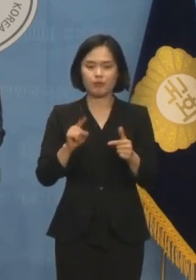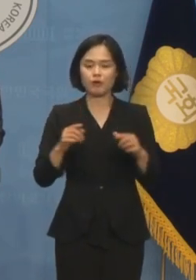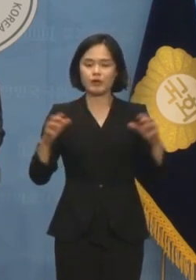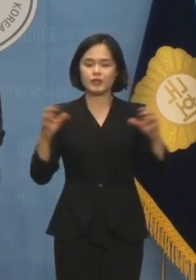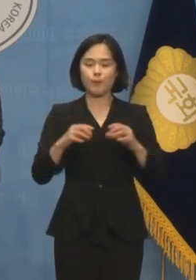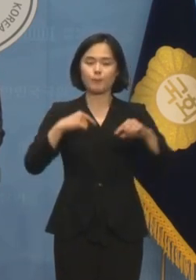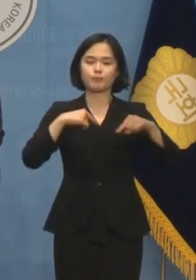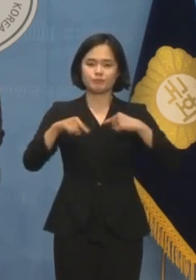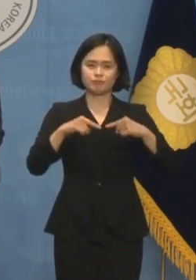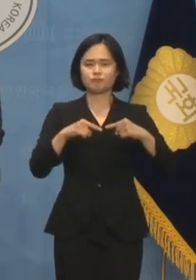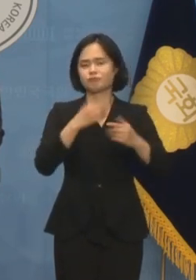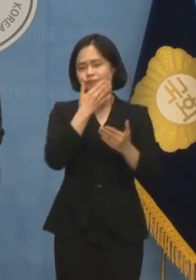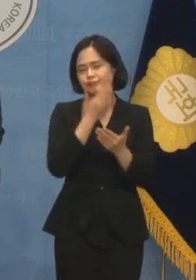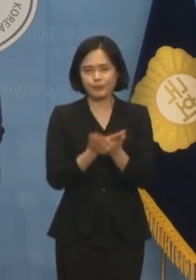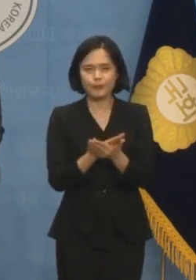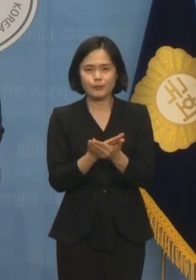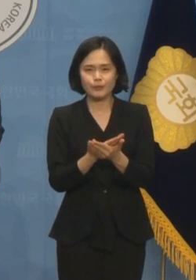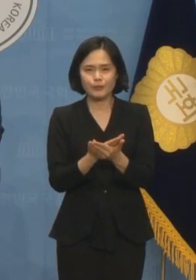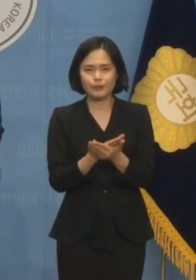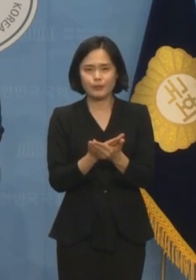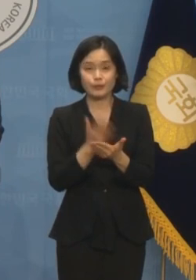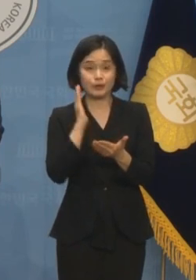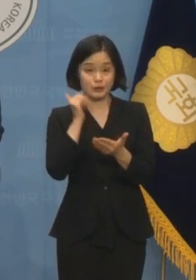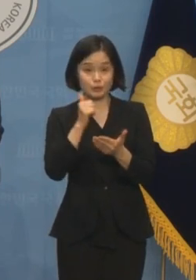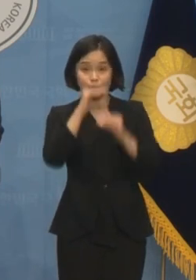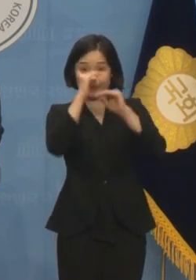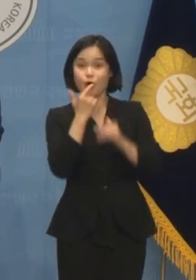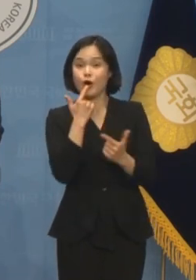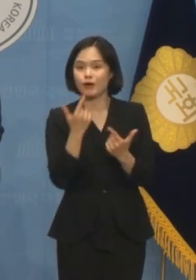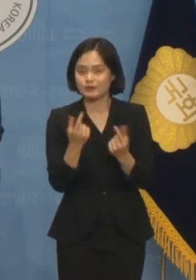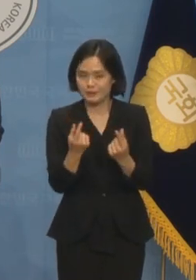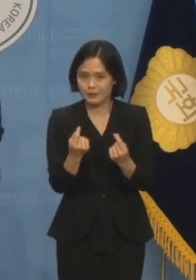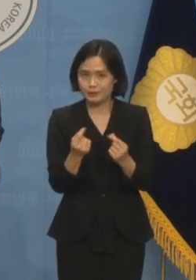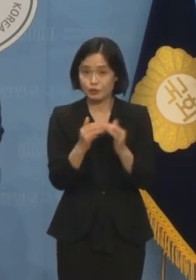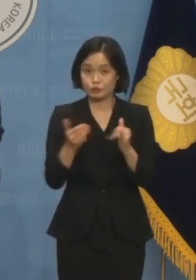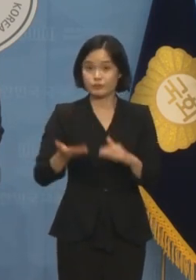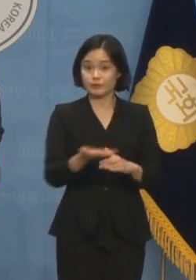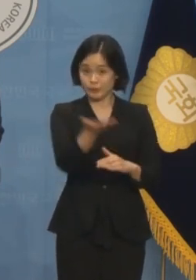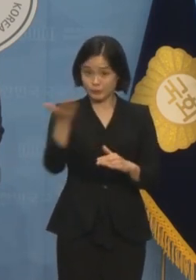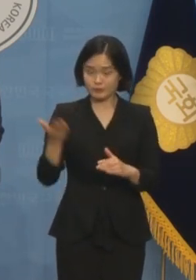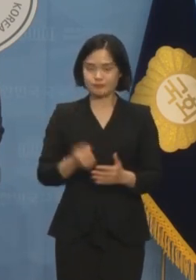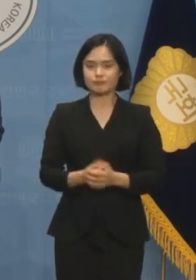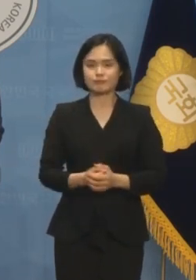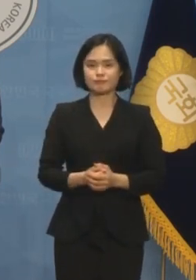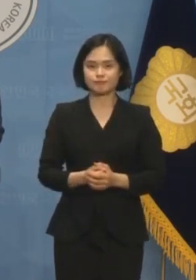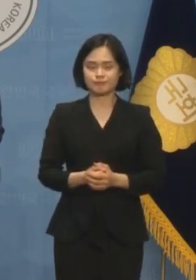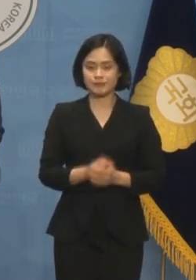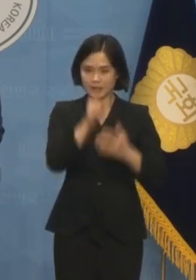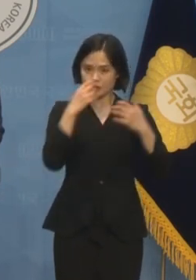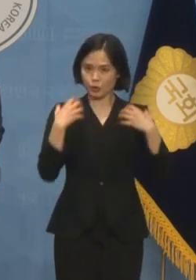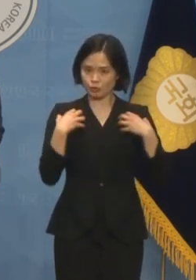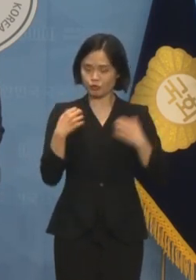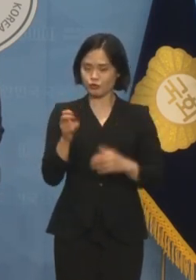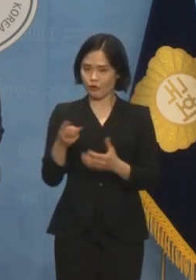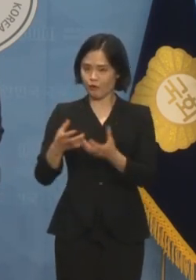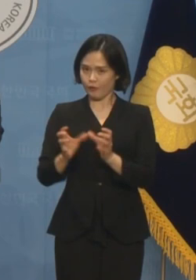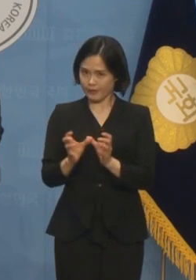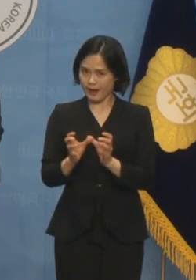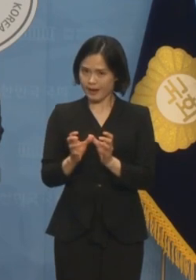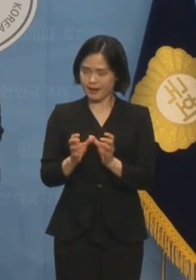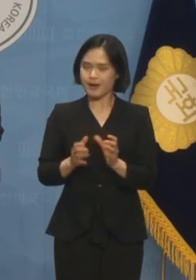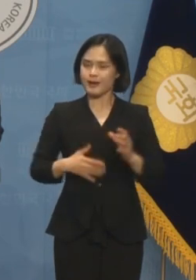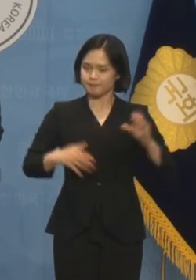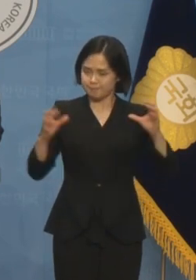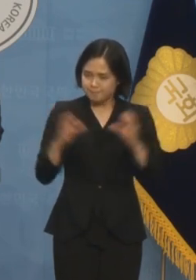윤석열 대통령의 말처럼 국민을 위한 협치에 정부 여당이 먼저 나서겠습니다. 집권 3년